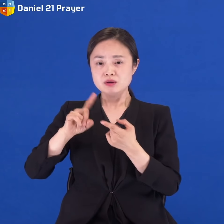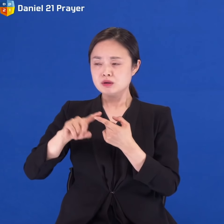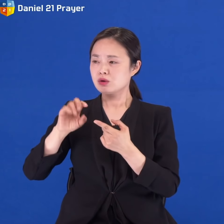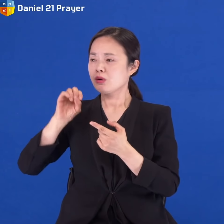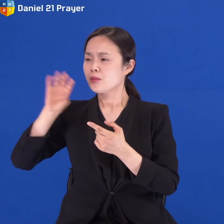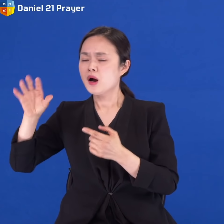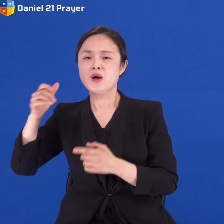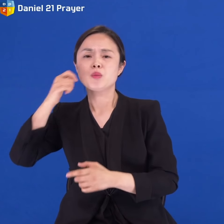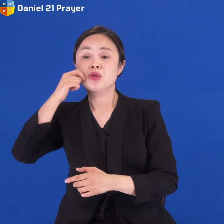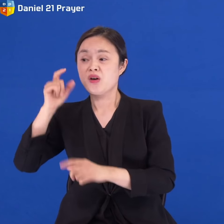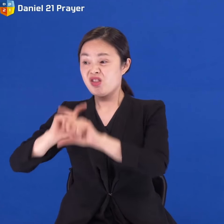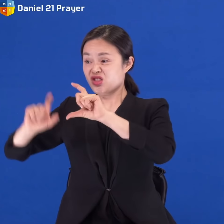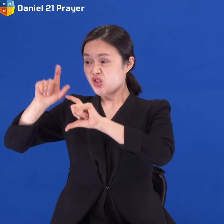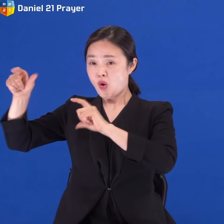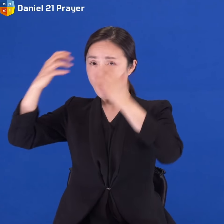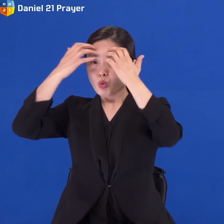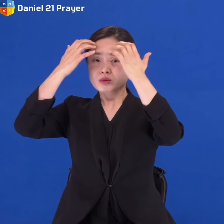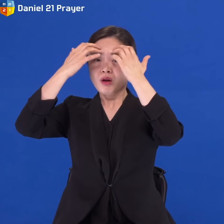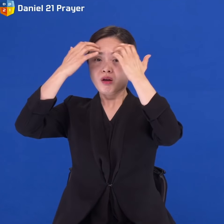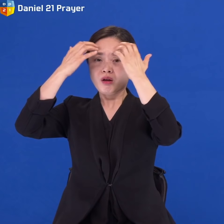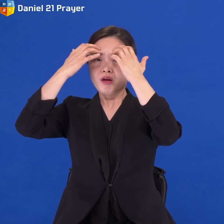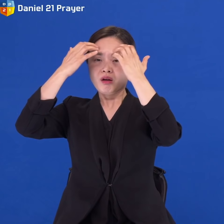슬픈